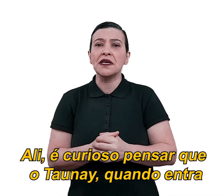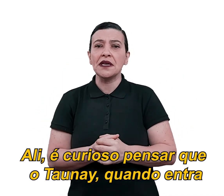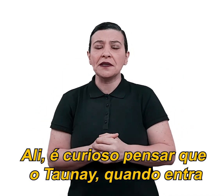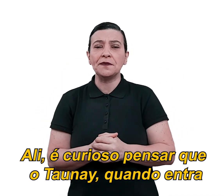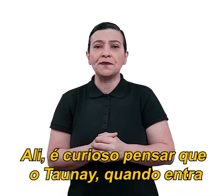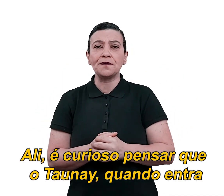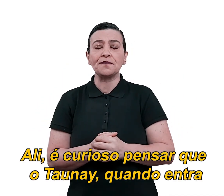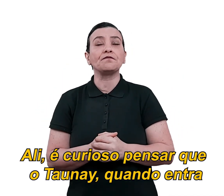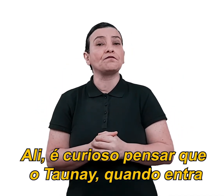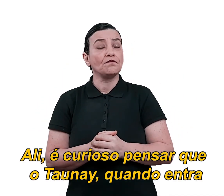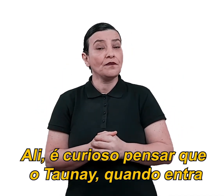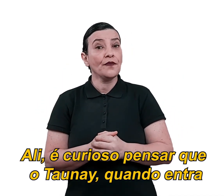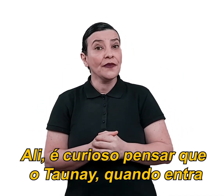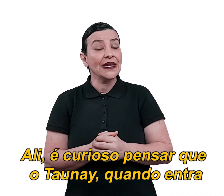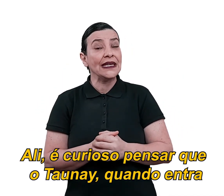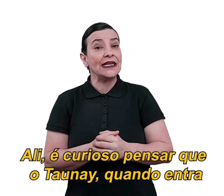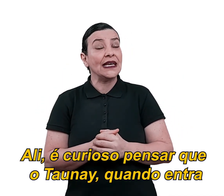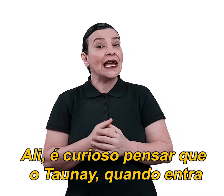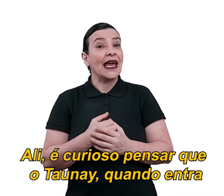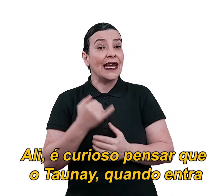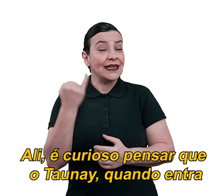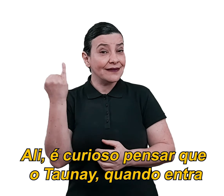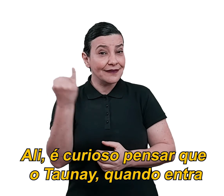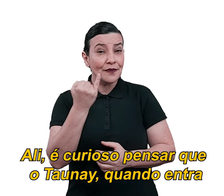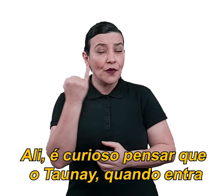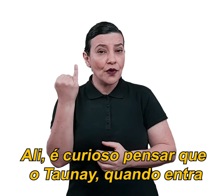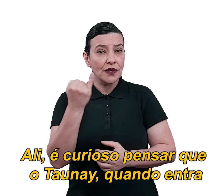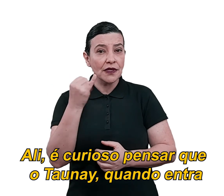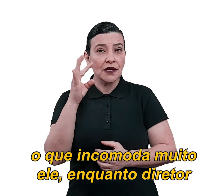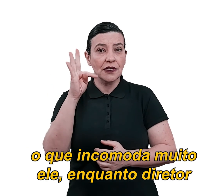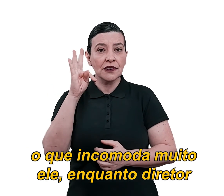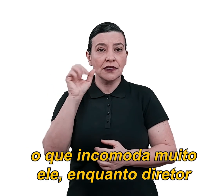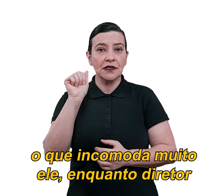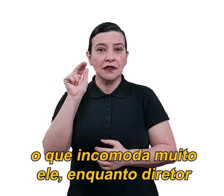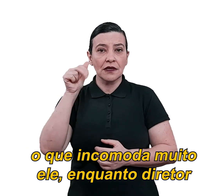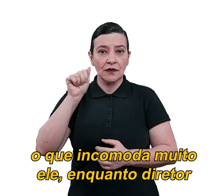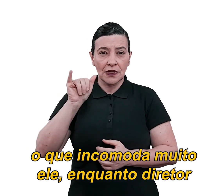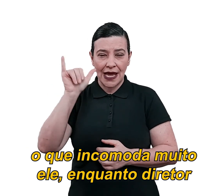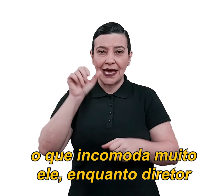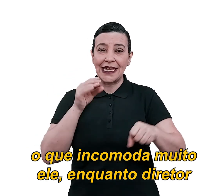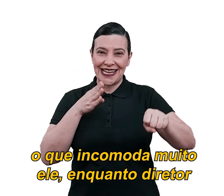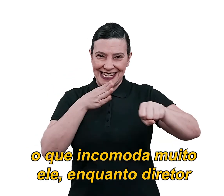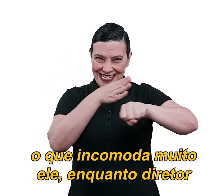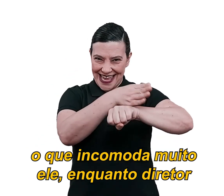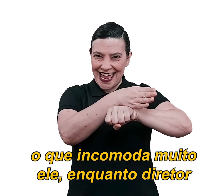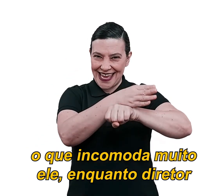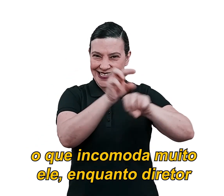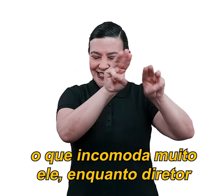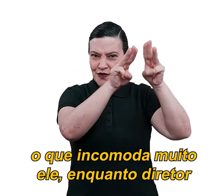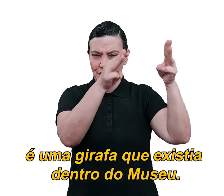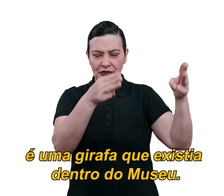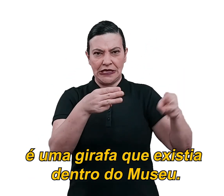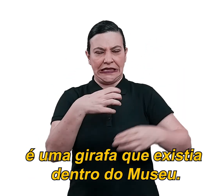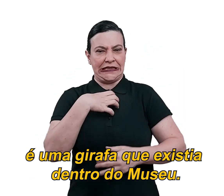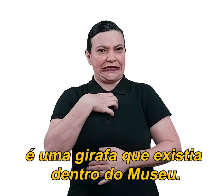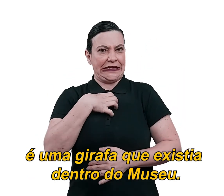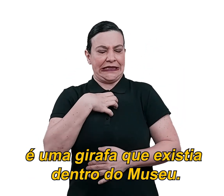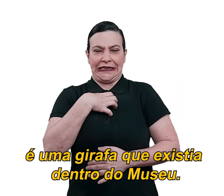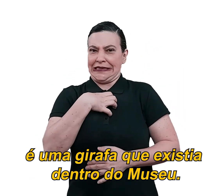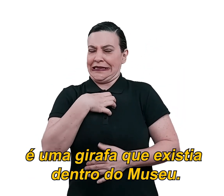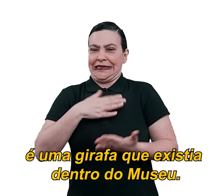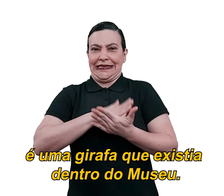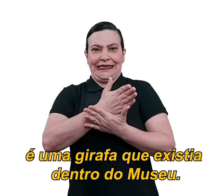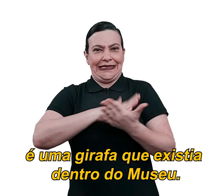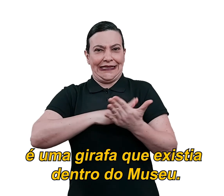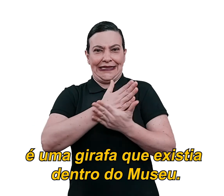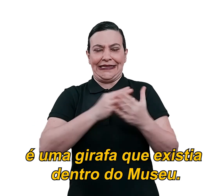ali é curioso pensar que, por exemplo, o Toné, quando entra, né, o que incomoda muito ele, enquanto diretor, é uma